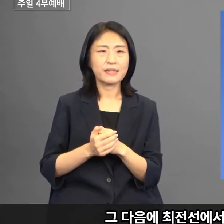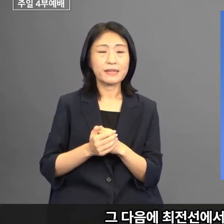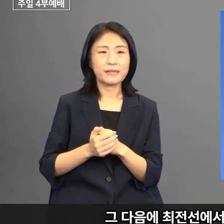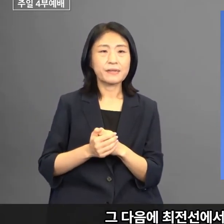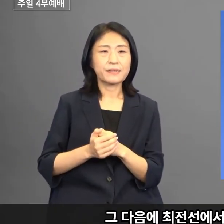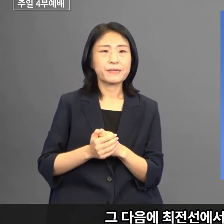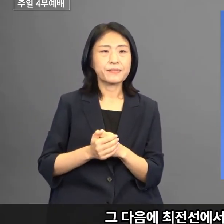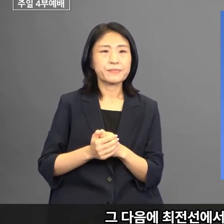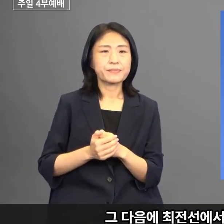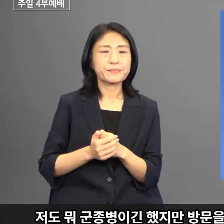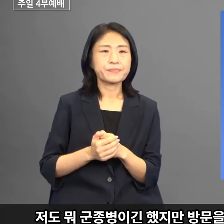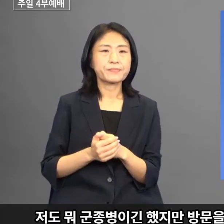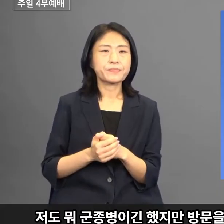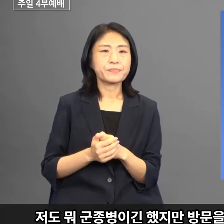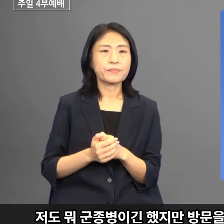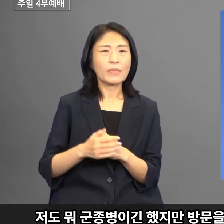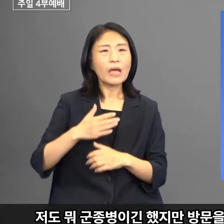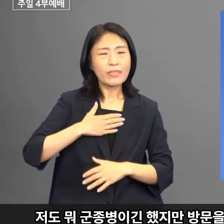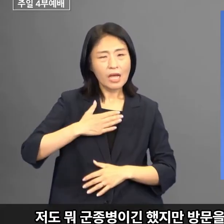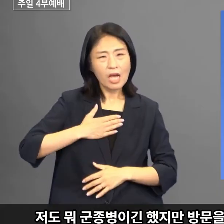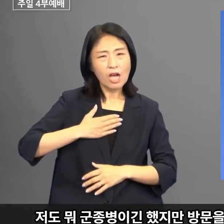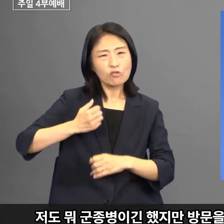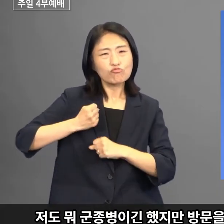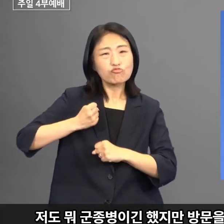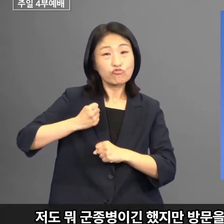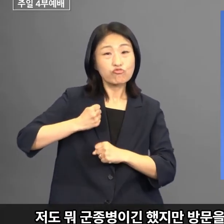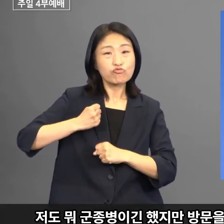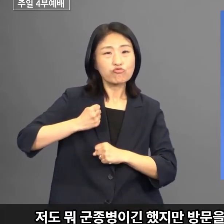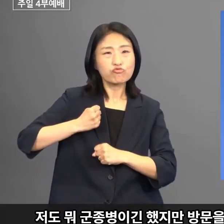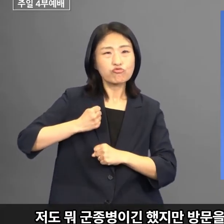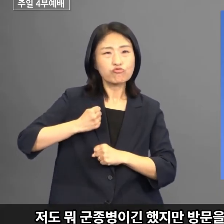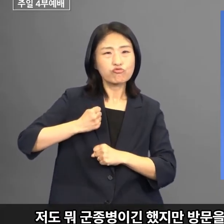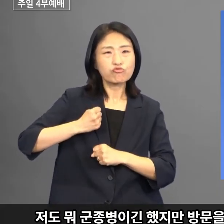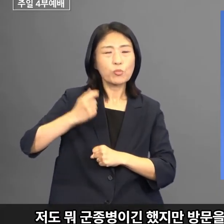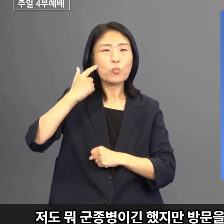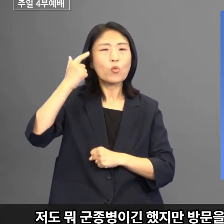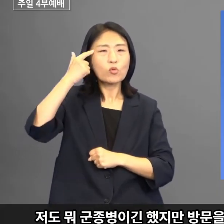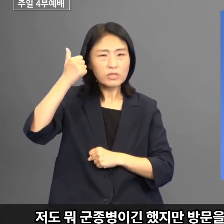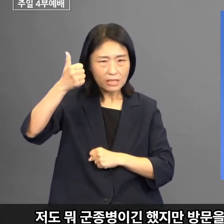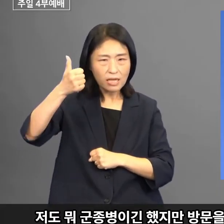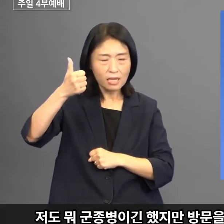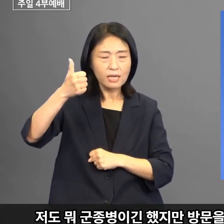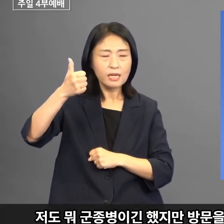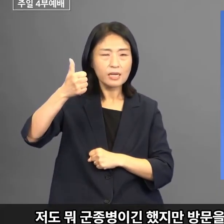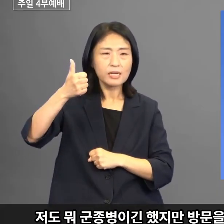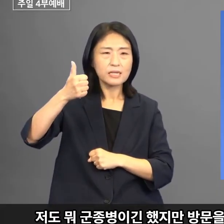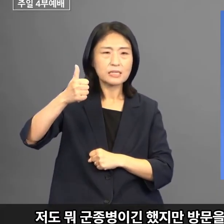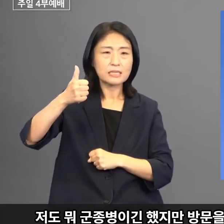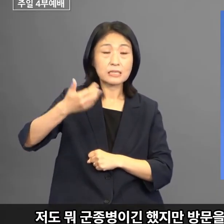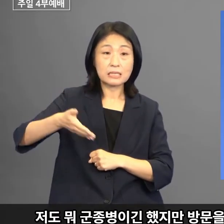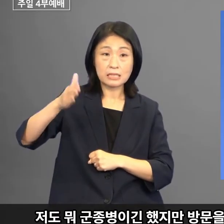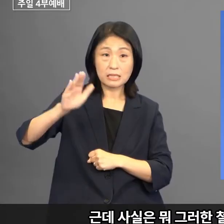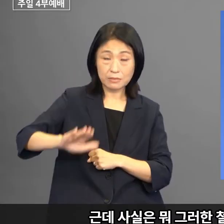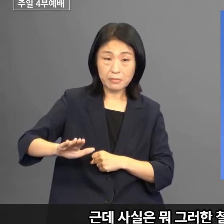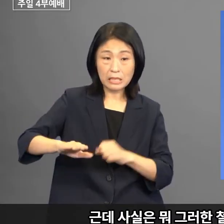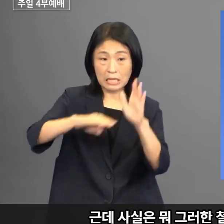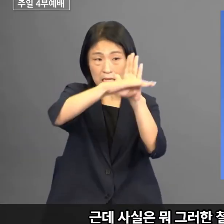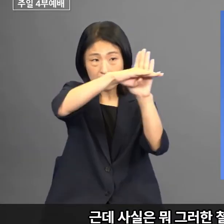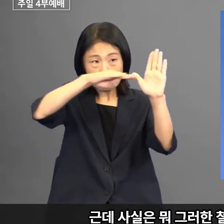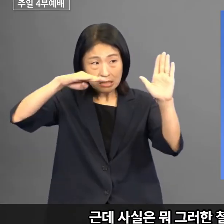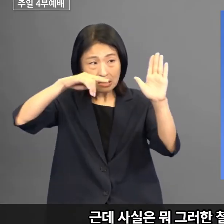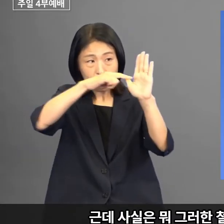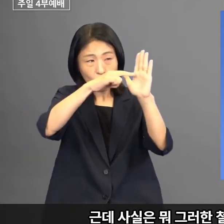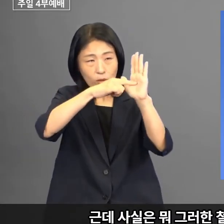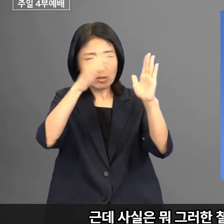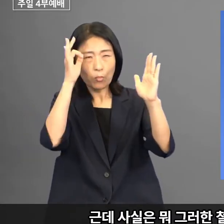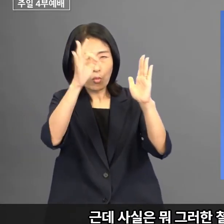모습을 보았고 저도 뭐 군종병이긴 했지만 방문을 하면서 분단의 아픔을 보곤 했습니다. 근데 사실은